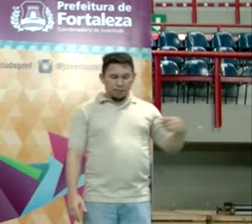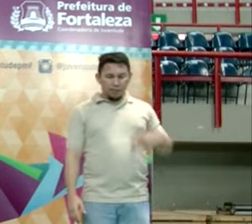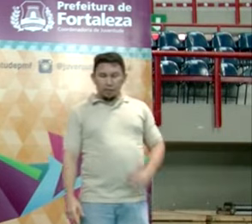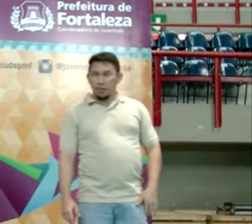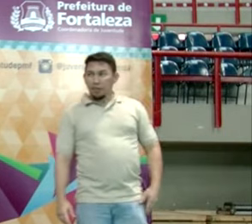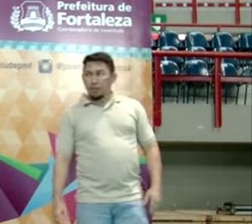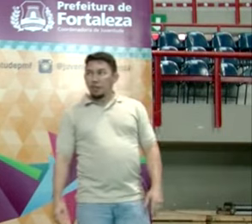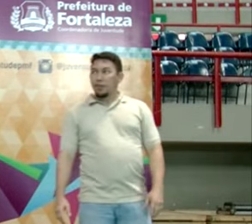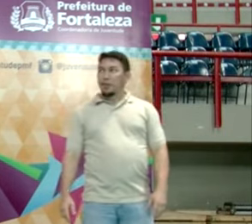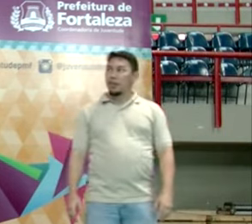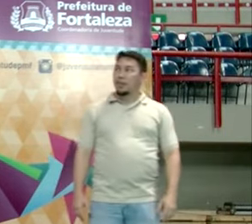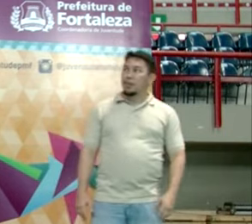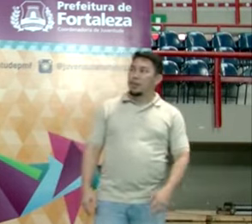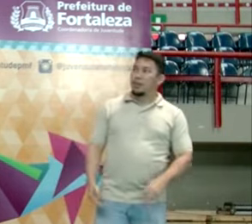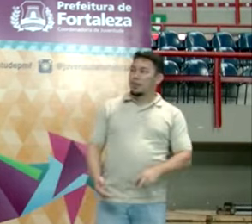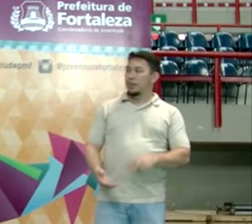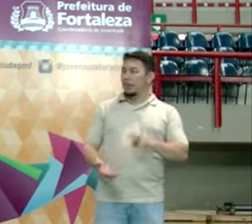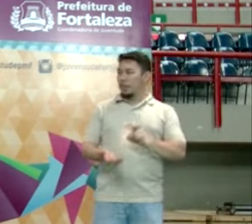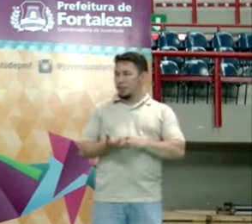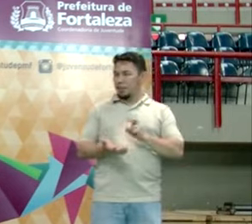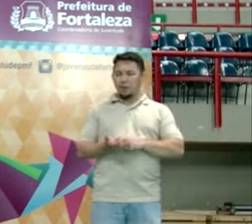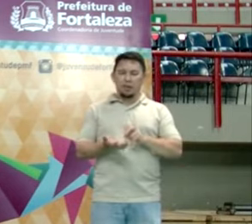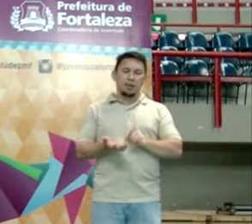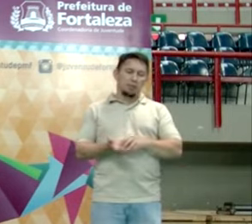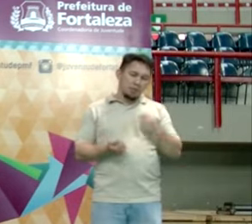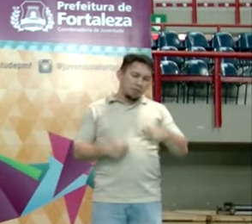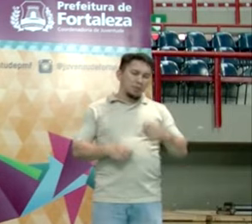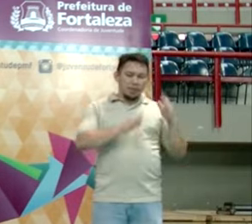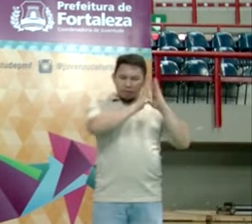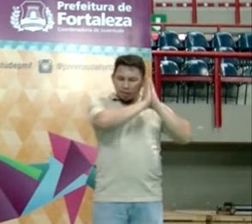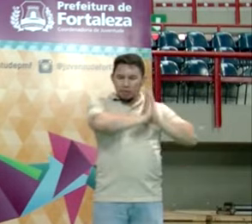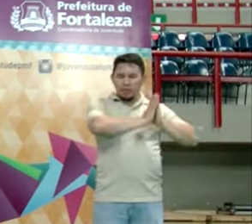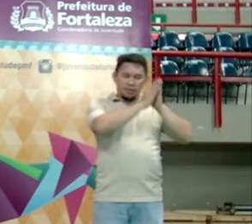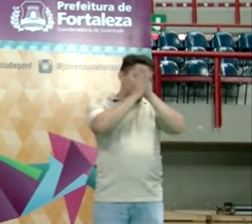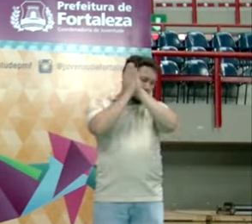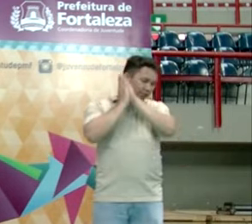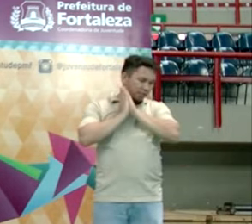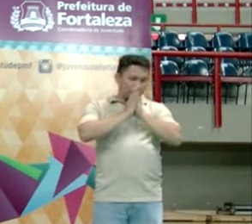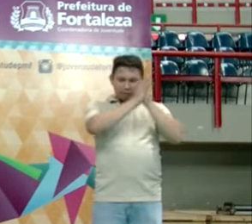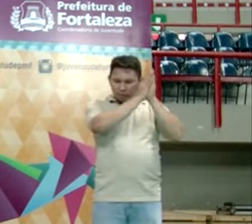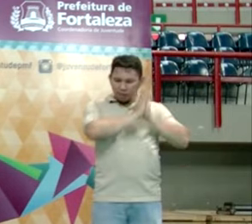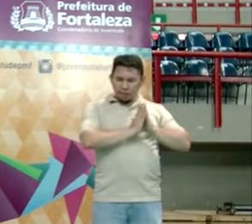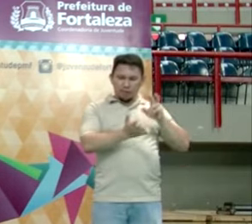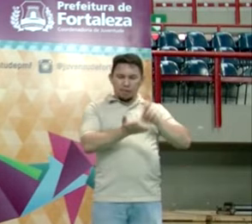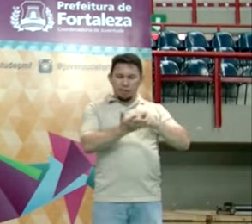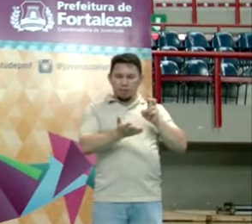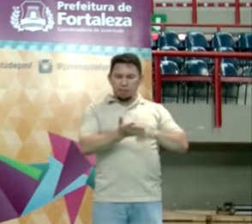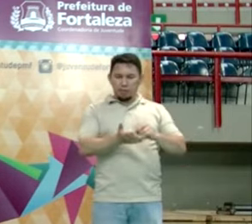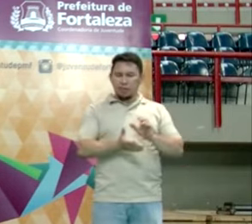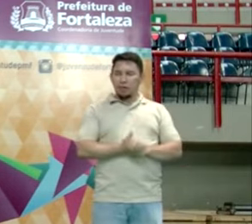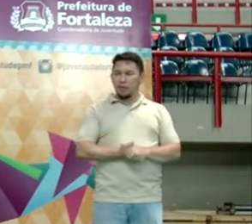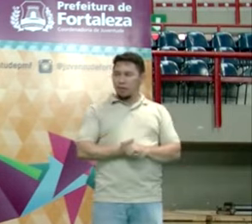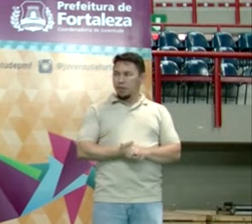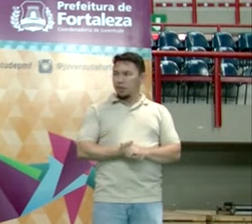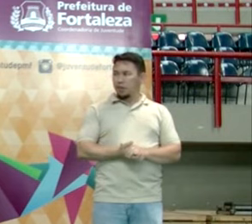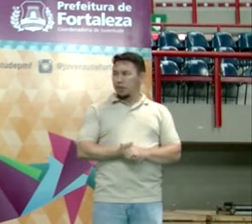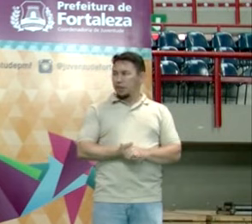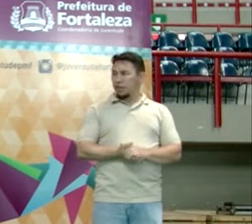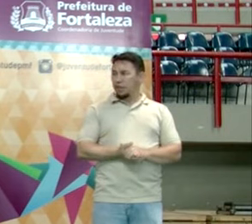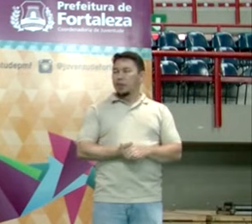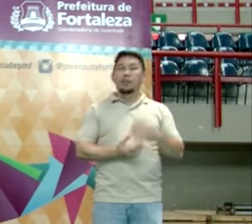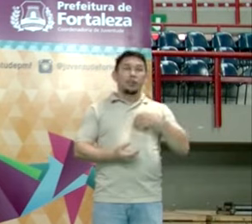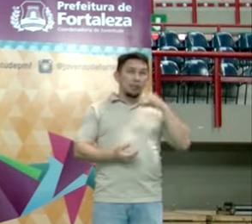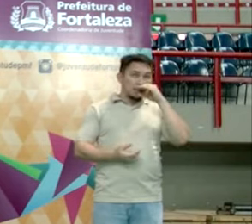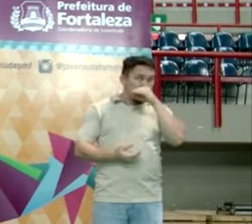o seguinte: toda manhã tem que ter uma chapinha. Tem que ter uma chapinha. Nem que seja para parte da frente. Mas